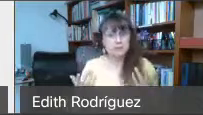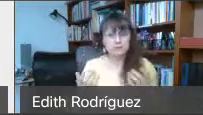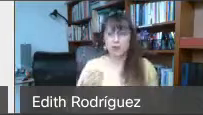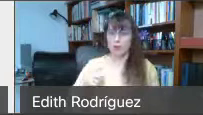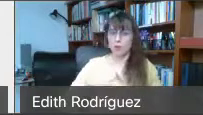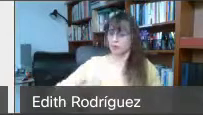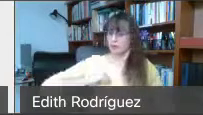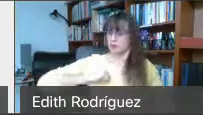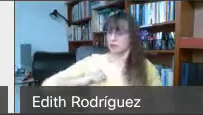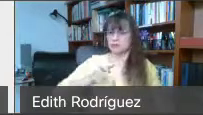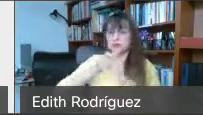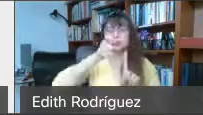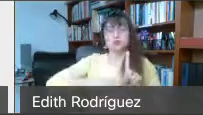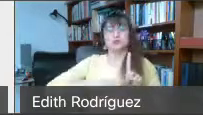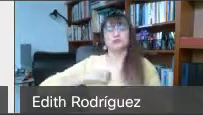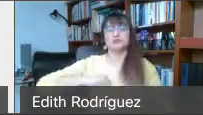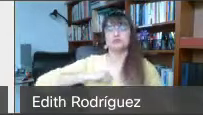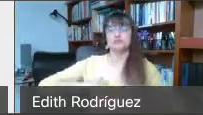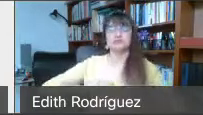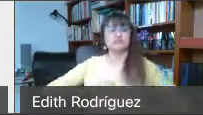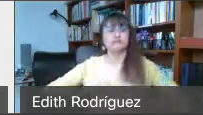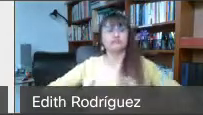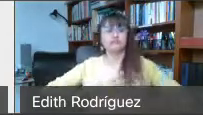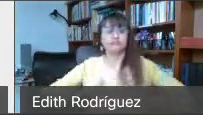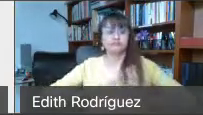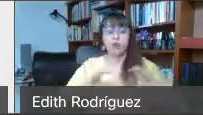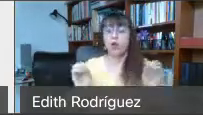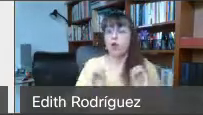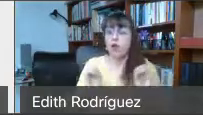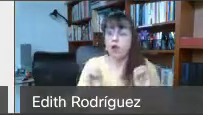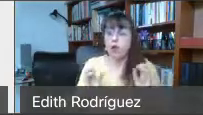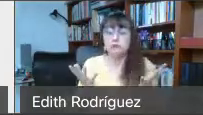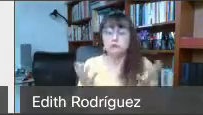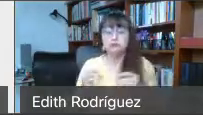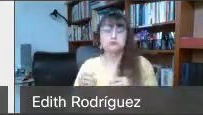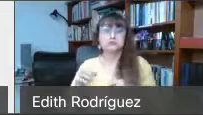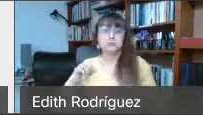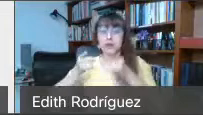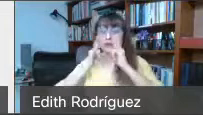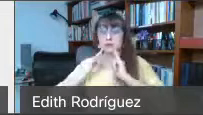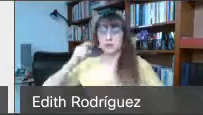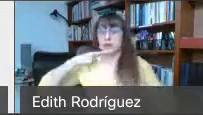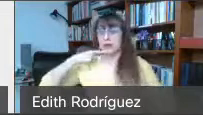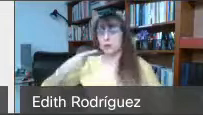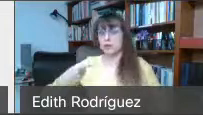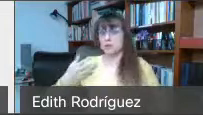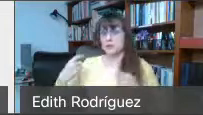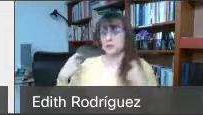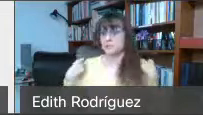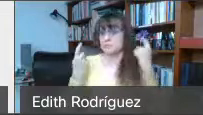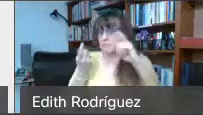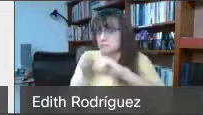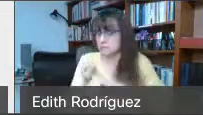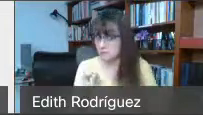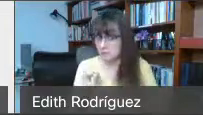pueden oír algo, otras nada, otras un poco. El caso es que todos somos sujetos de derechos.